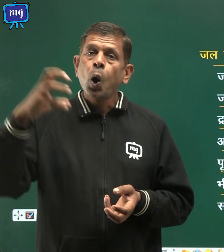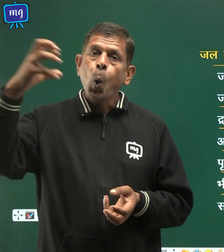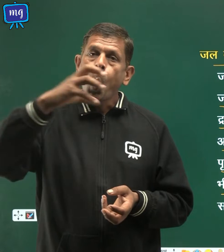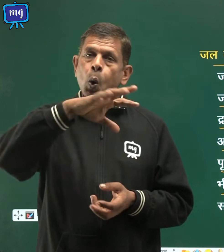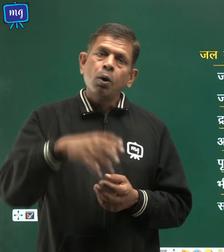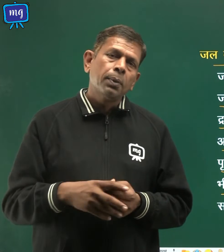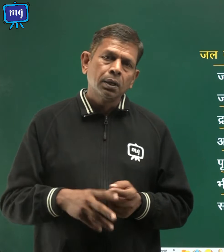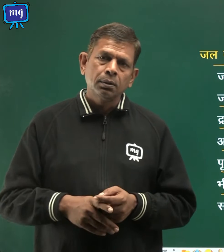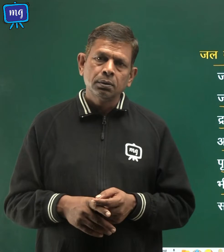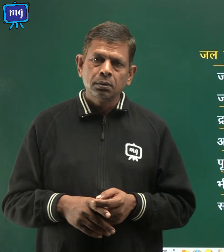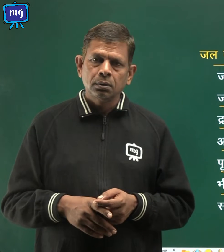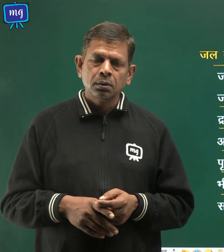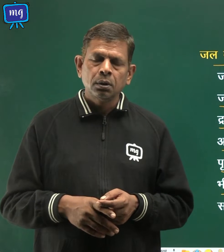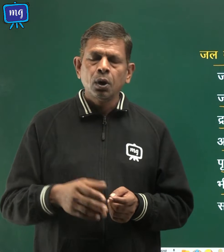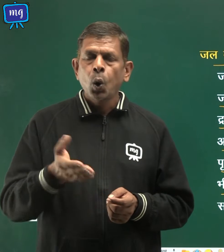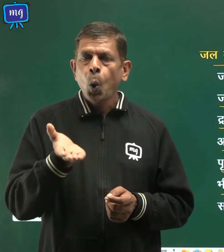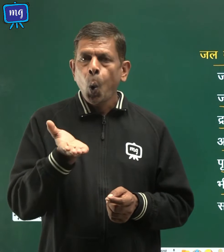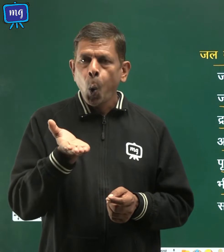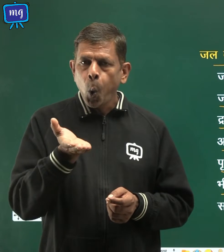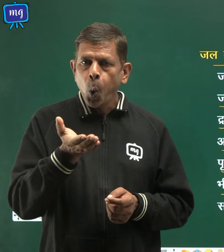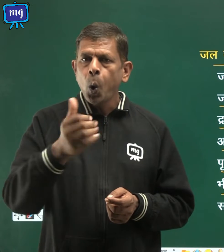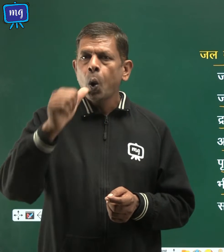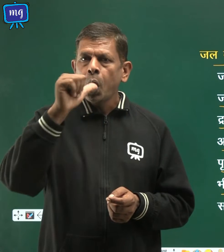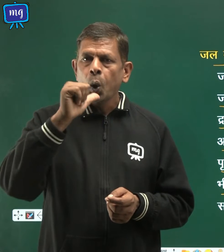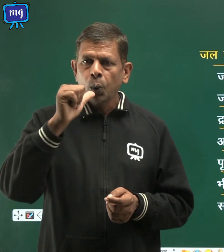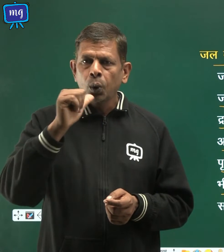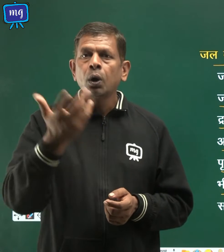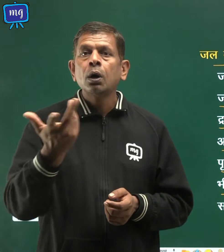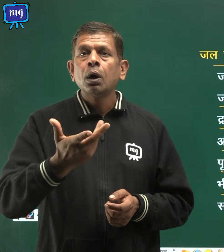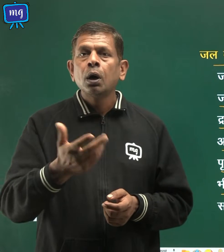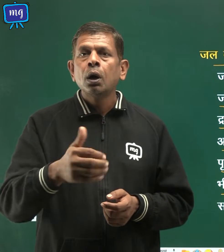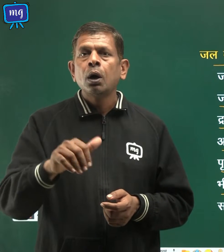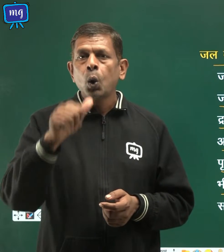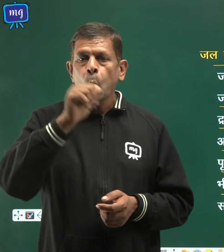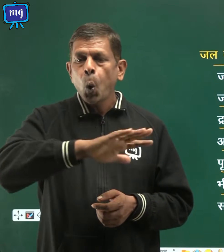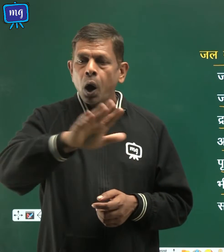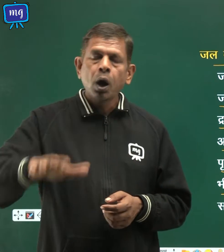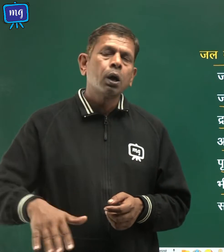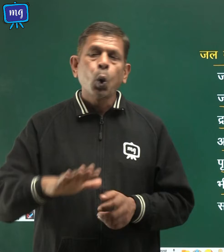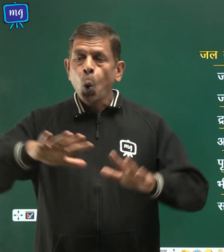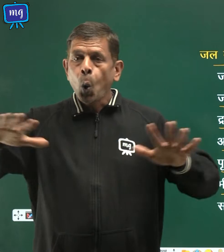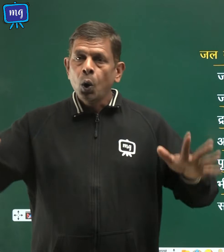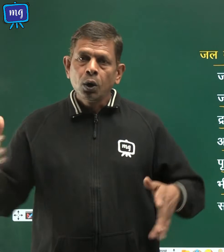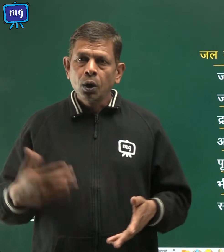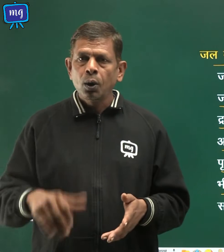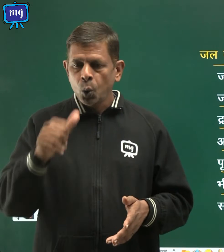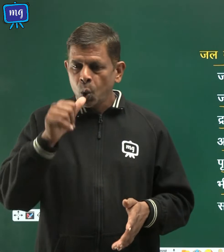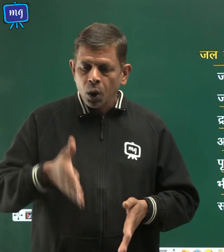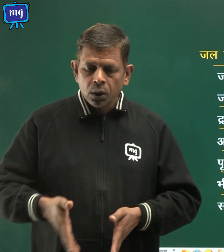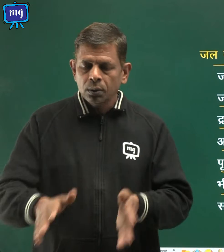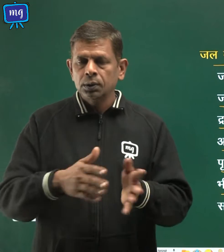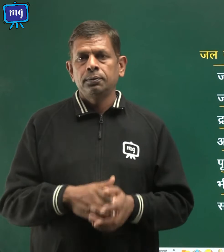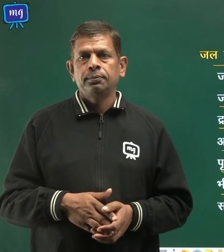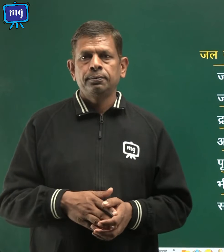और द्रव अवस्था कहाँ पाई जाती है? समुद्रों में, महासागरों में, नदियों में।